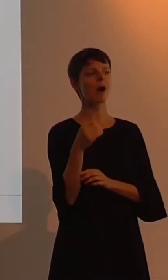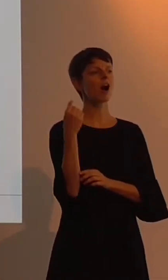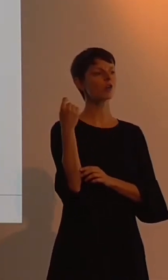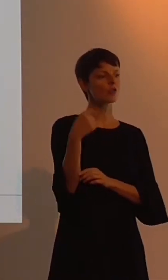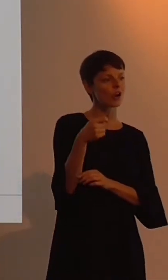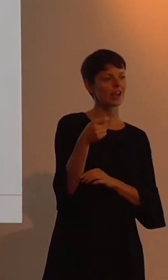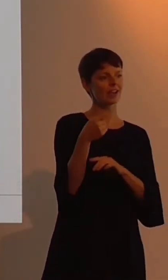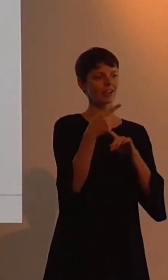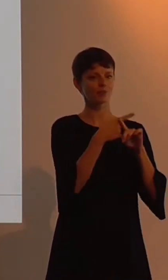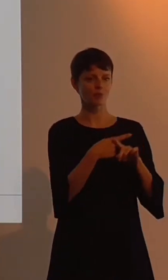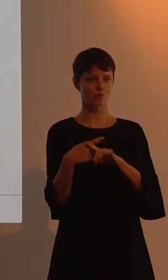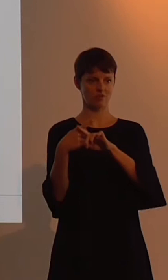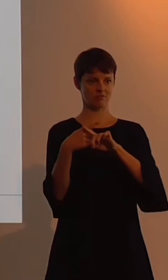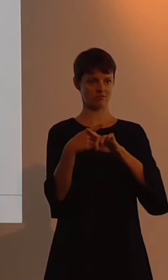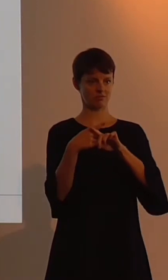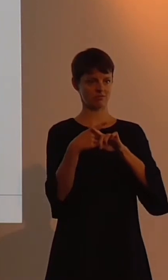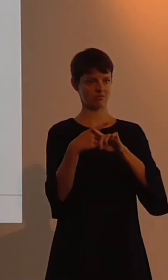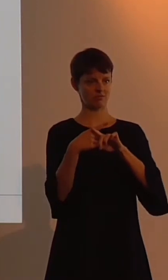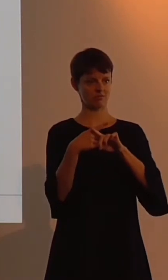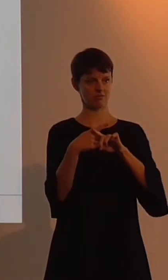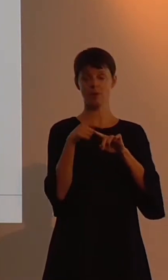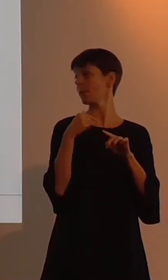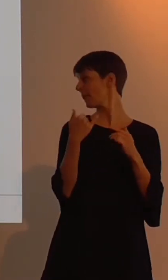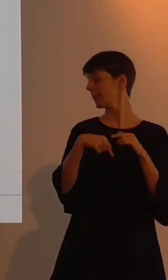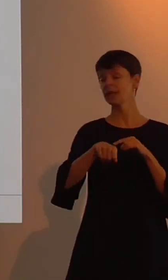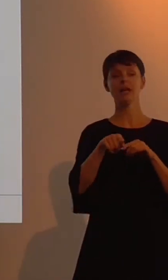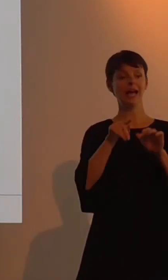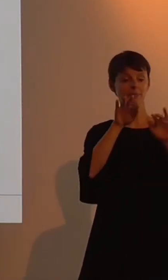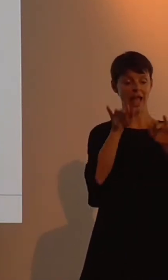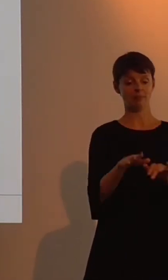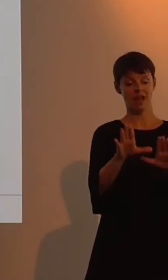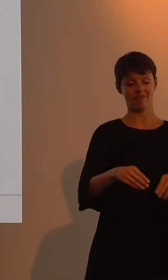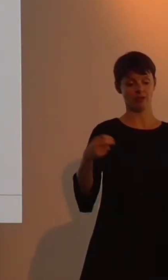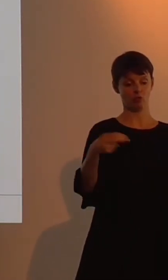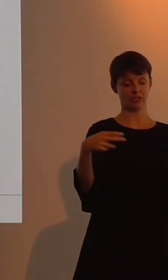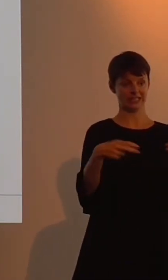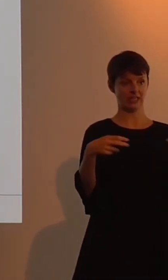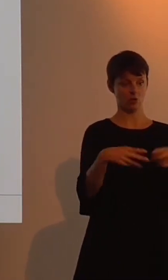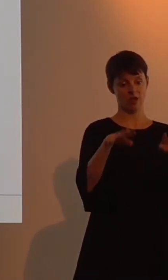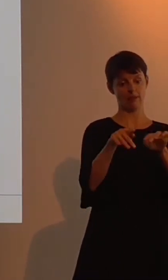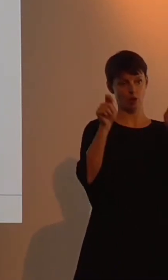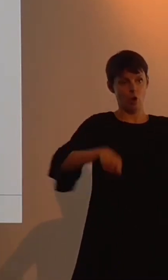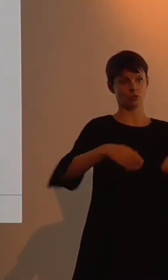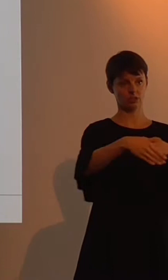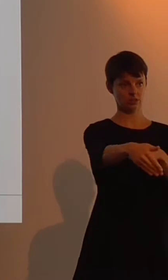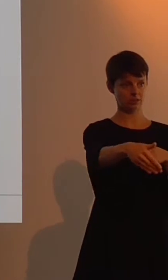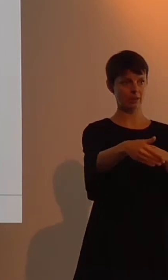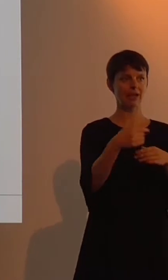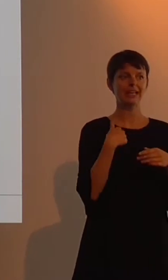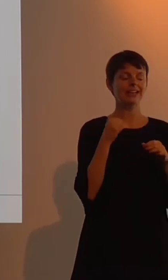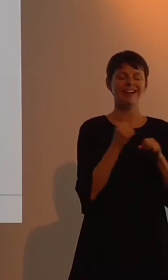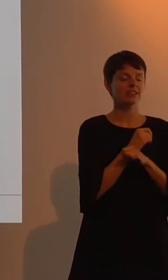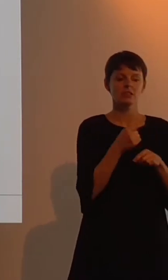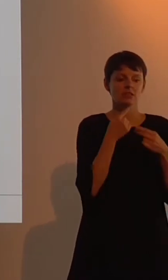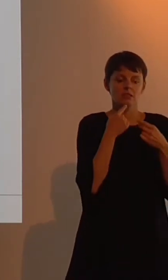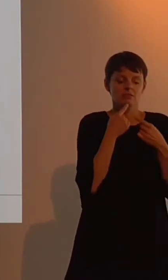KM-Sendezeit zu 100% ist ein Kardiaschenspieler drin, den wir uns hier erlauben, sondern wir sagen, die Zuschauer-Schneidezeit zwischen 16